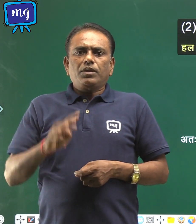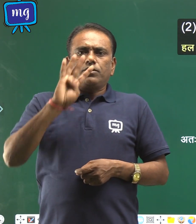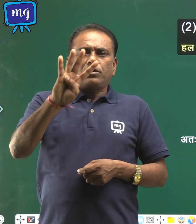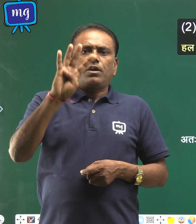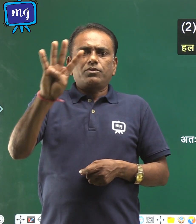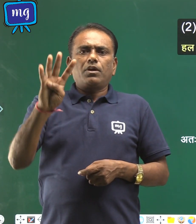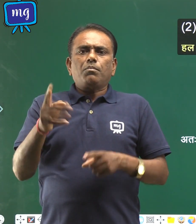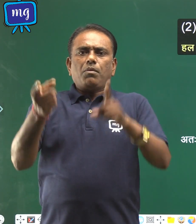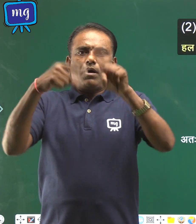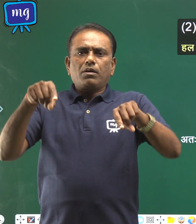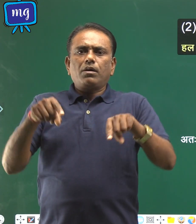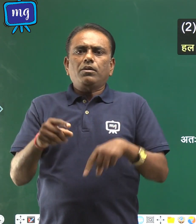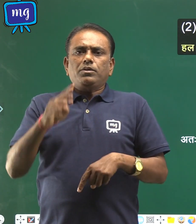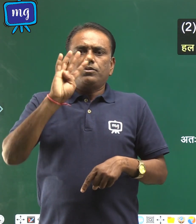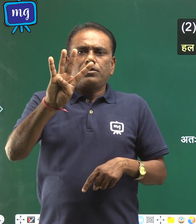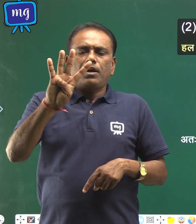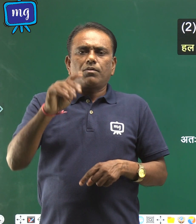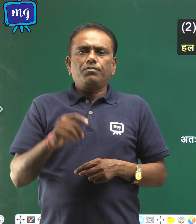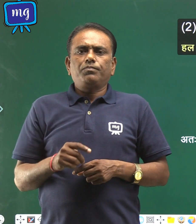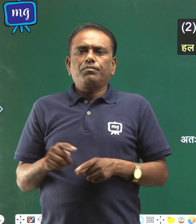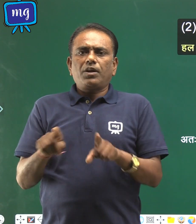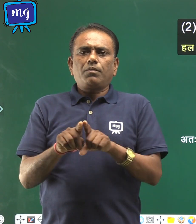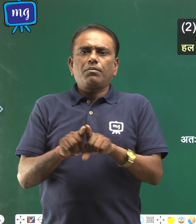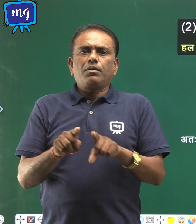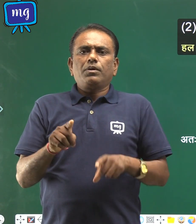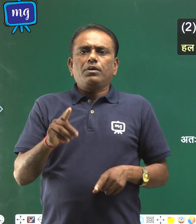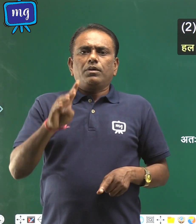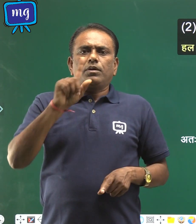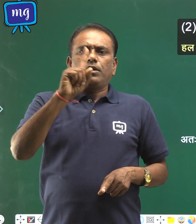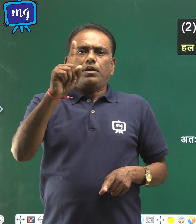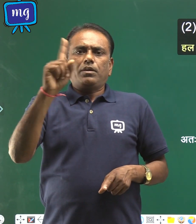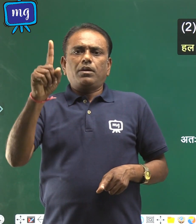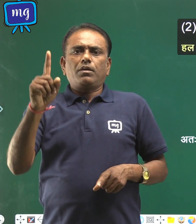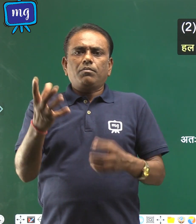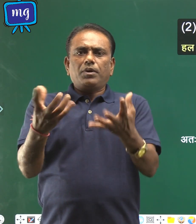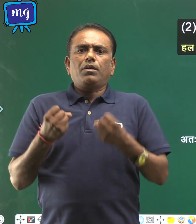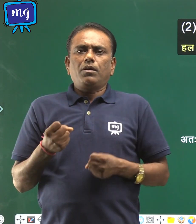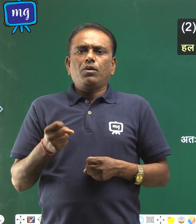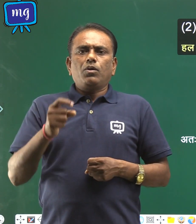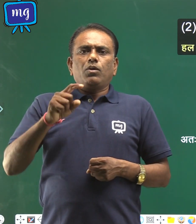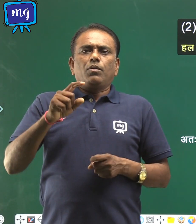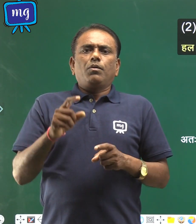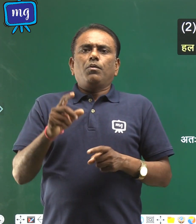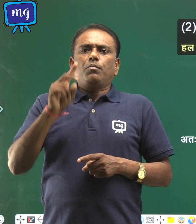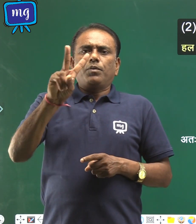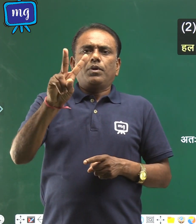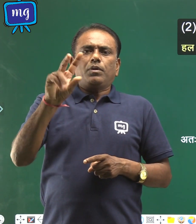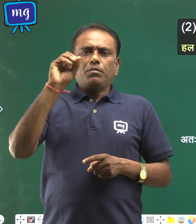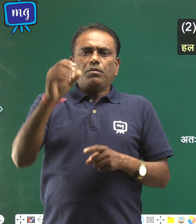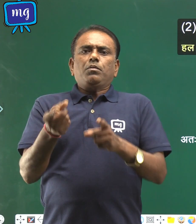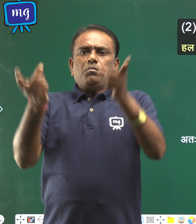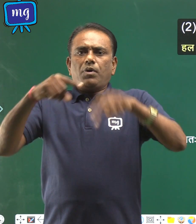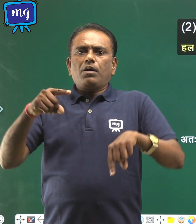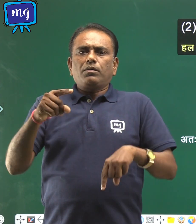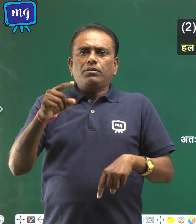44 में भाग 4 का देंगे तो 11 बार जाएगा, और 20 में भाग 4 का देंगे तो 5